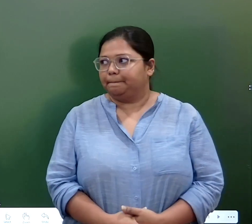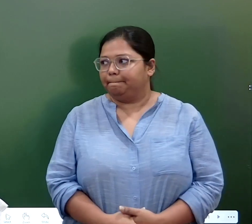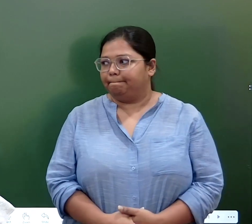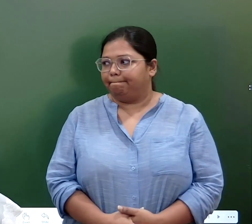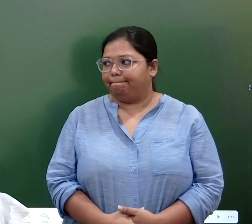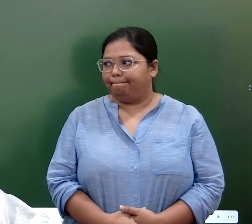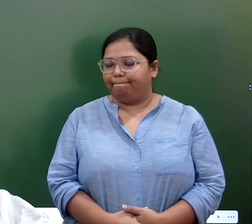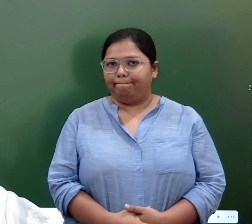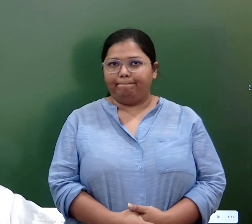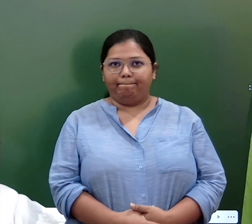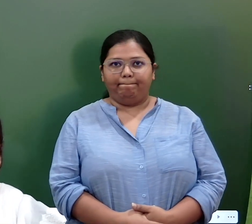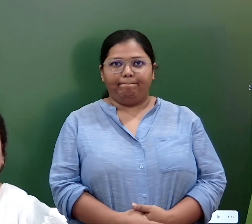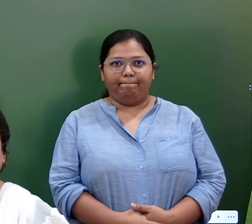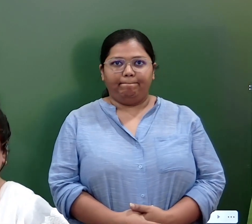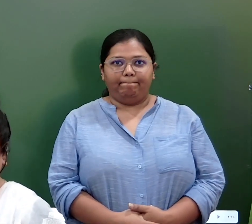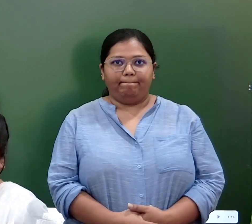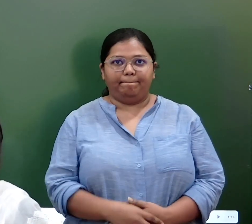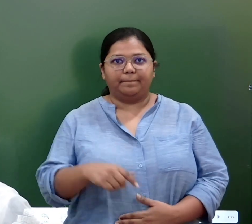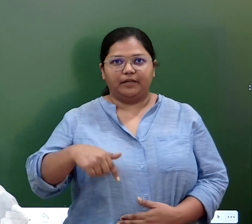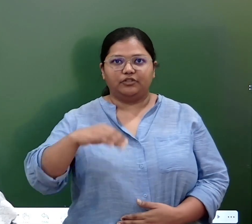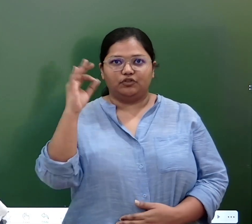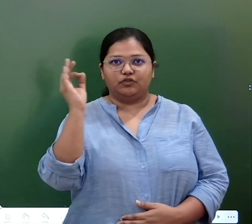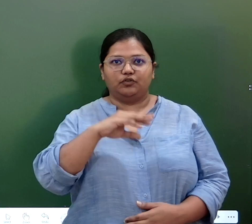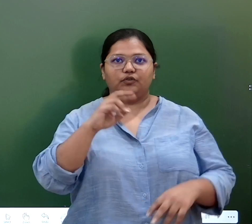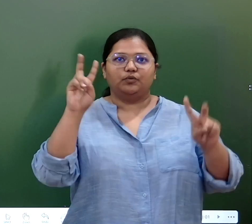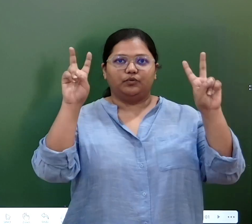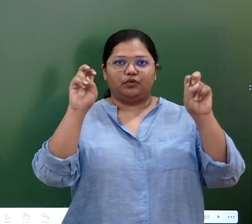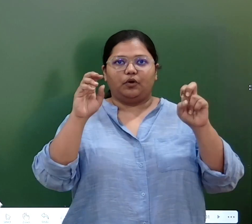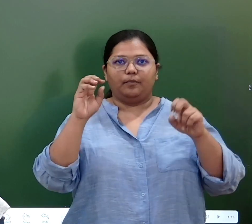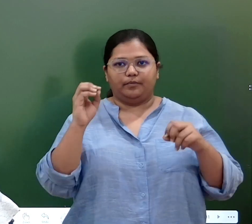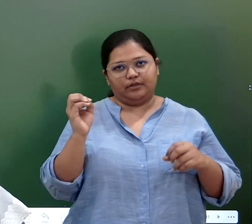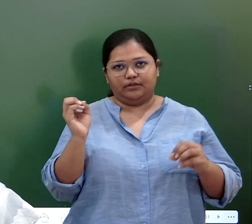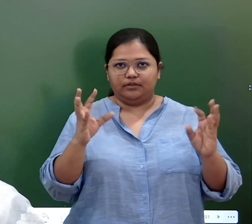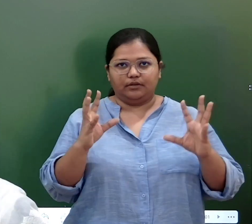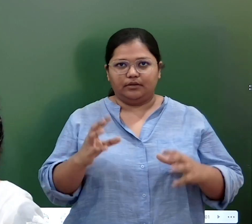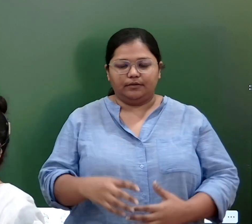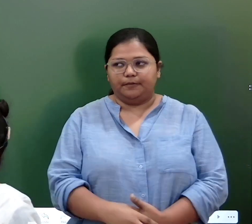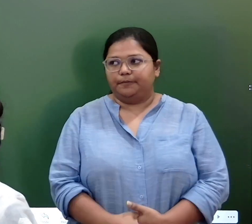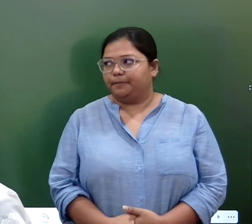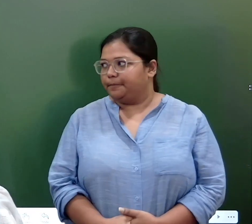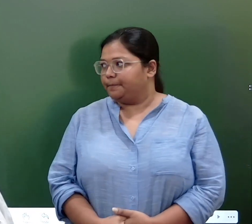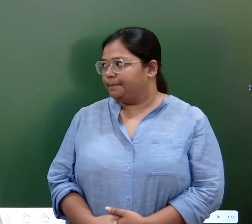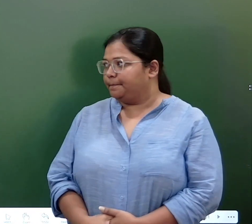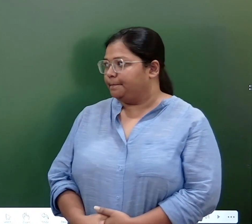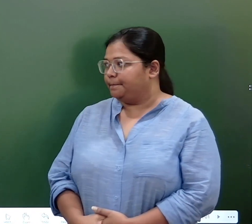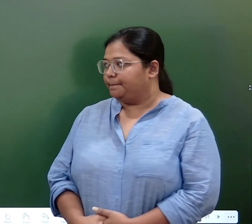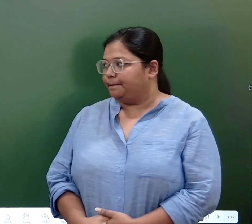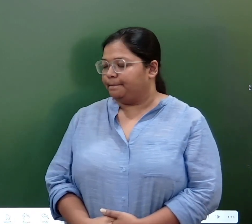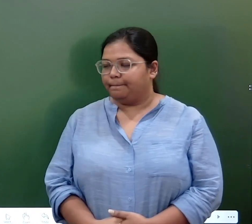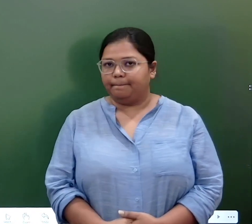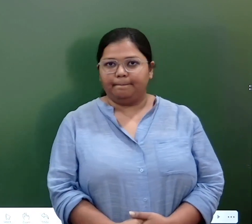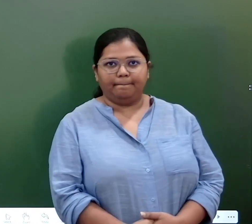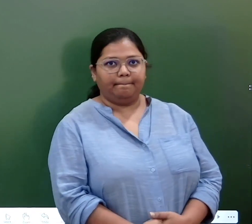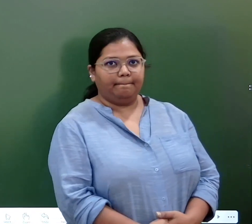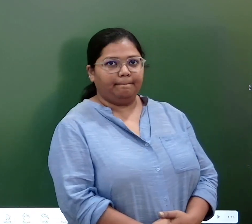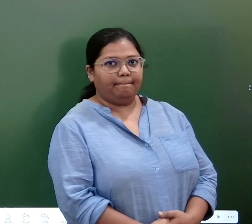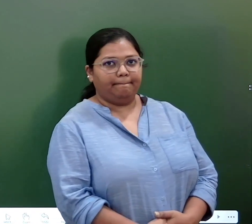हम नया चैप्टर पढ़ेंगे। ठीक है, आज नया चैप्टर पढ़ते हैं, हेडिंग